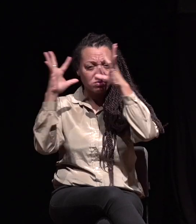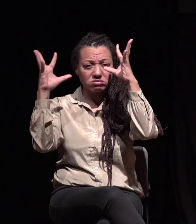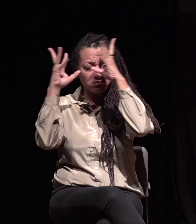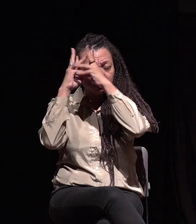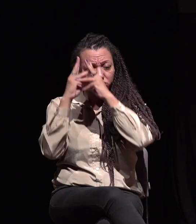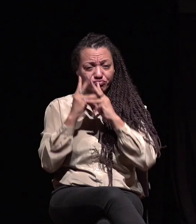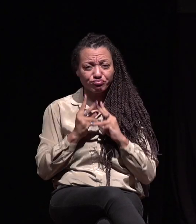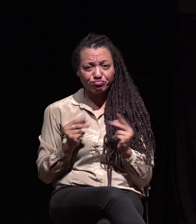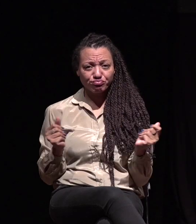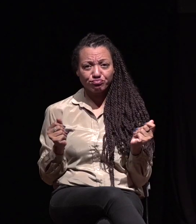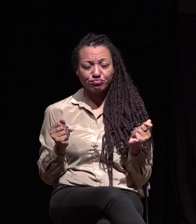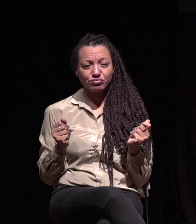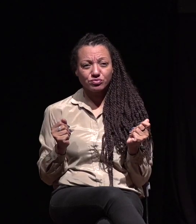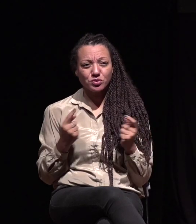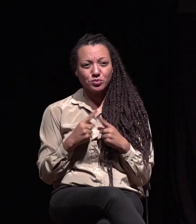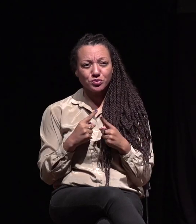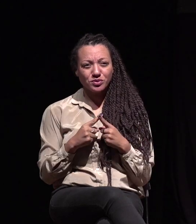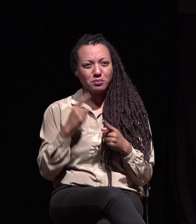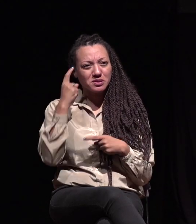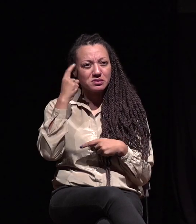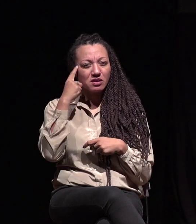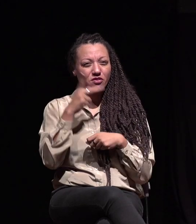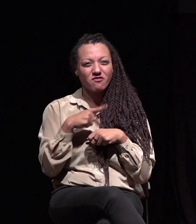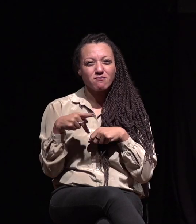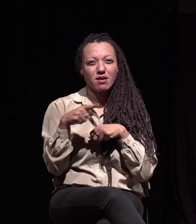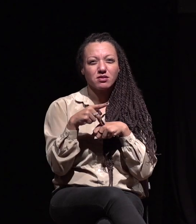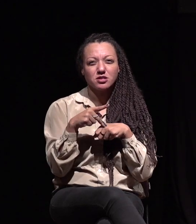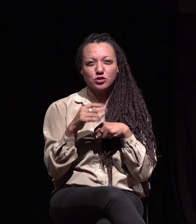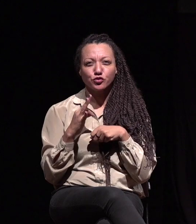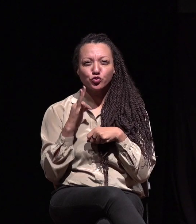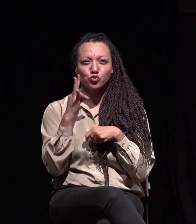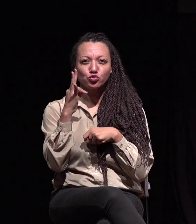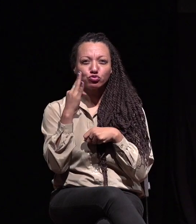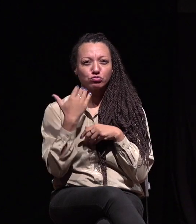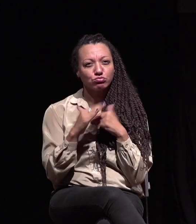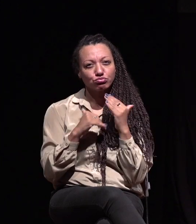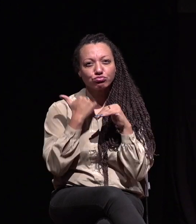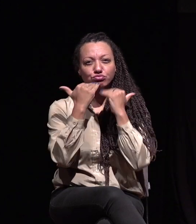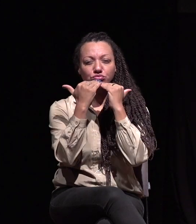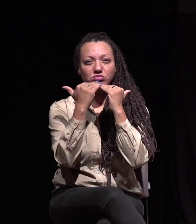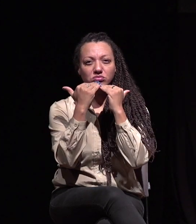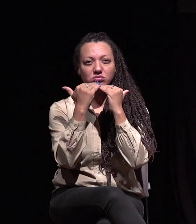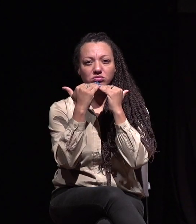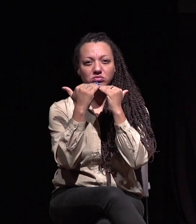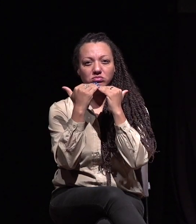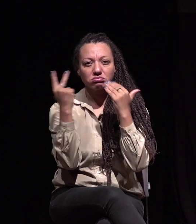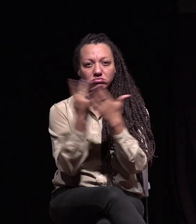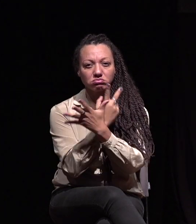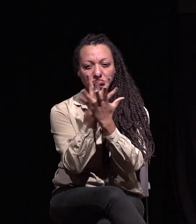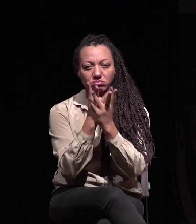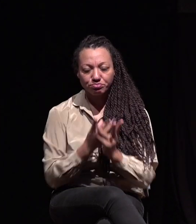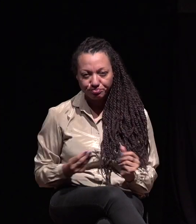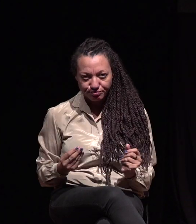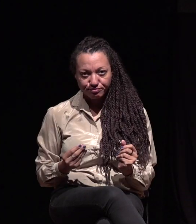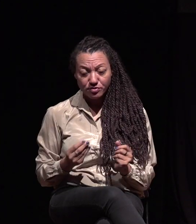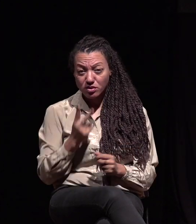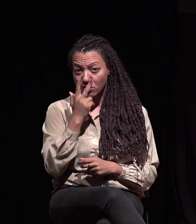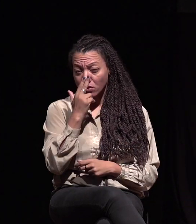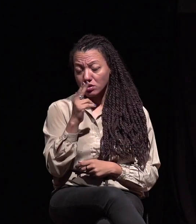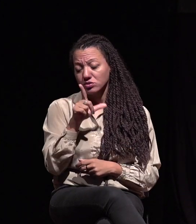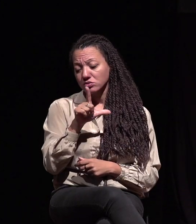que estava romantizada numa ideia de país, de futuro, de prosperidade. E acho que a Lina,